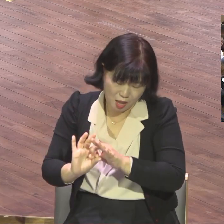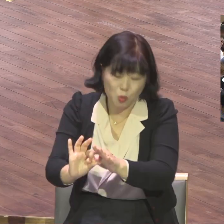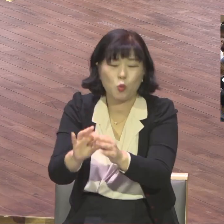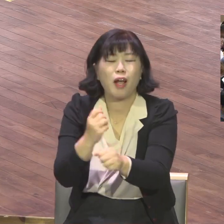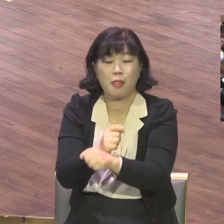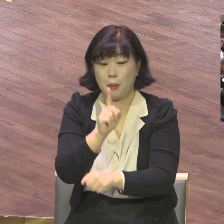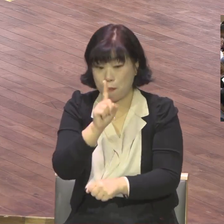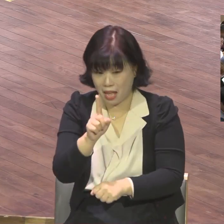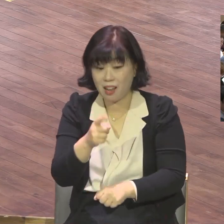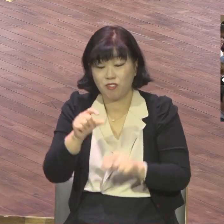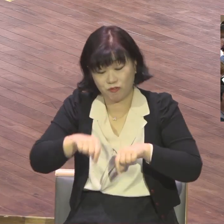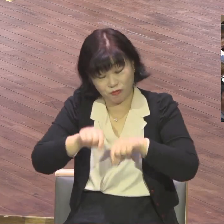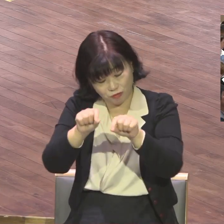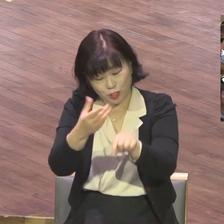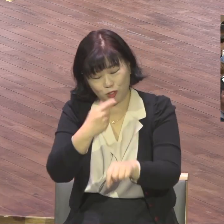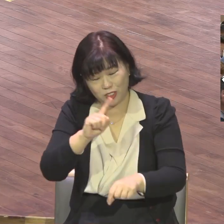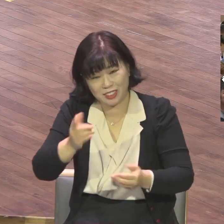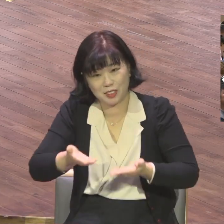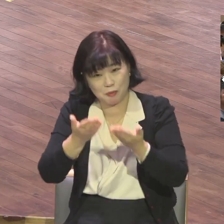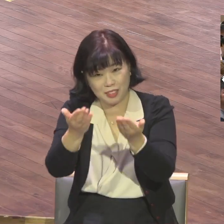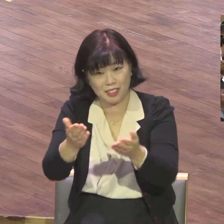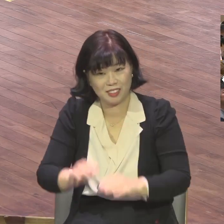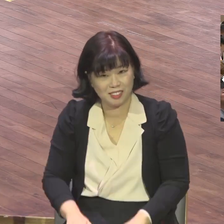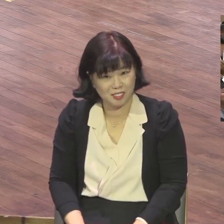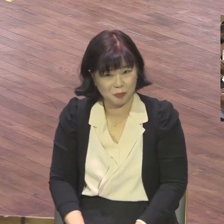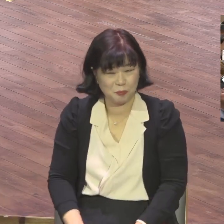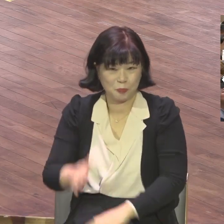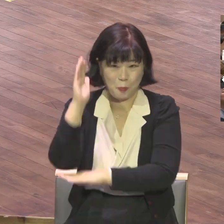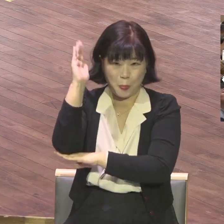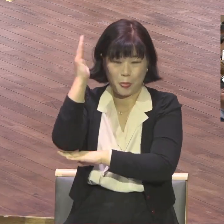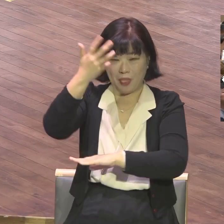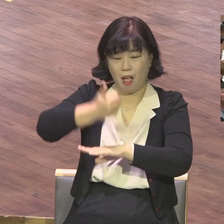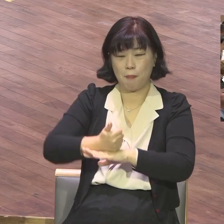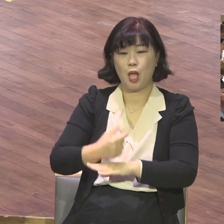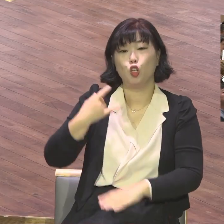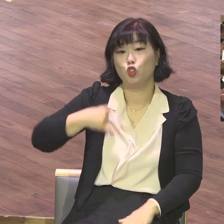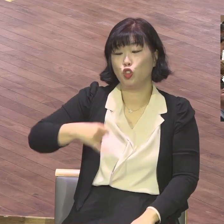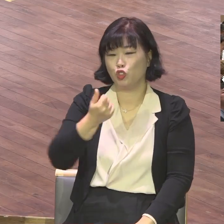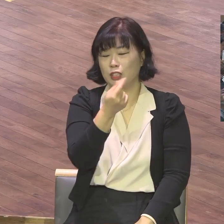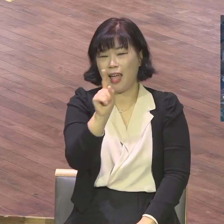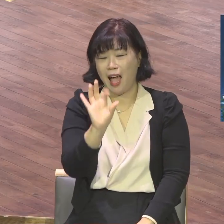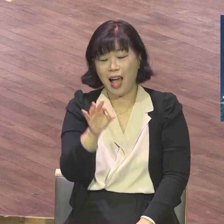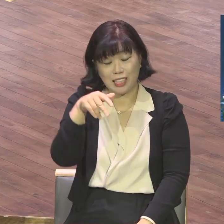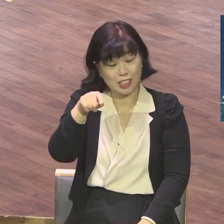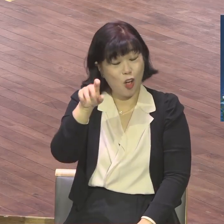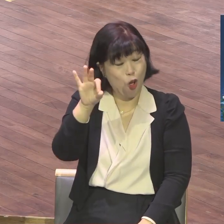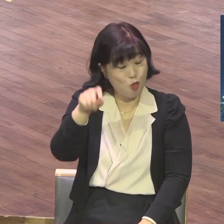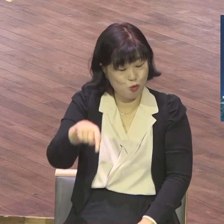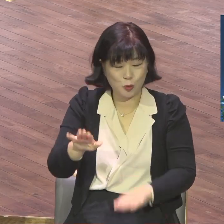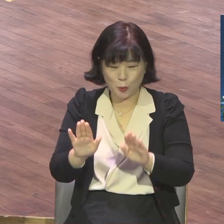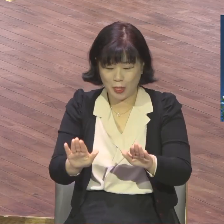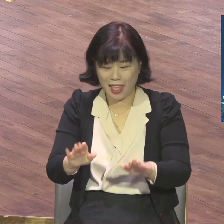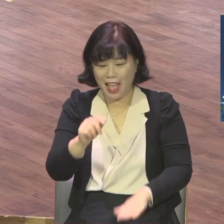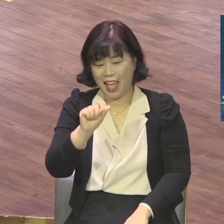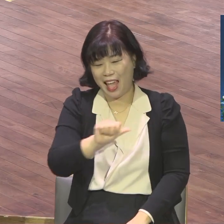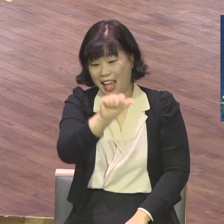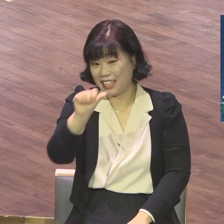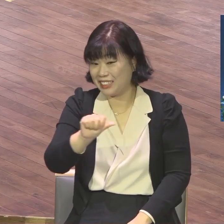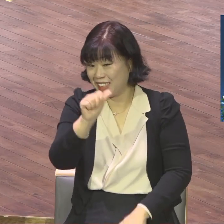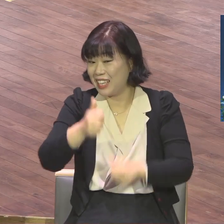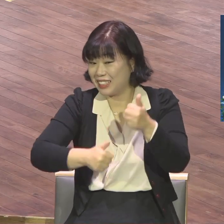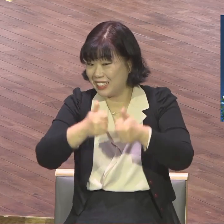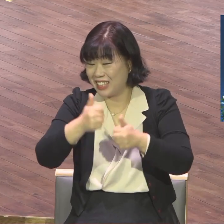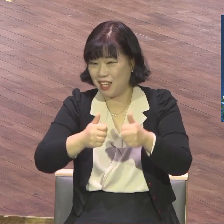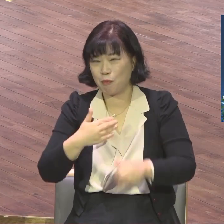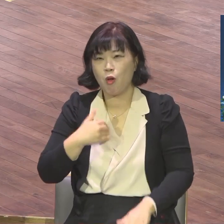축복합니다. 결론입니다. 중국의 항저우에서 진행된 아시안게임 오늘 폐막되지요. 하, 어제